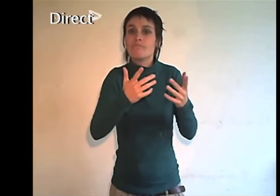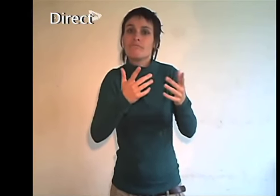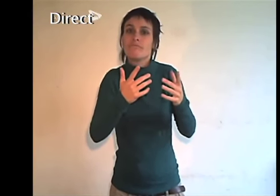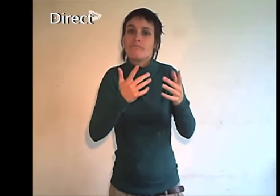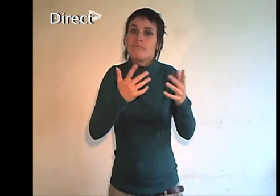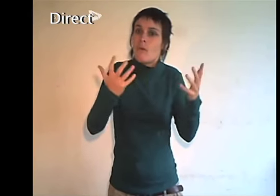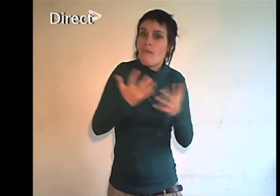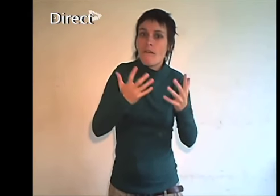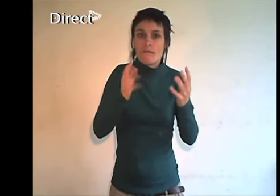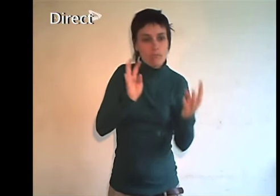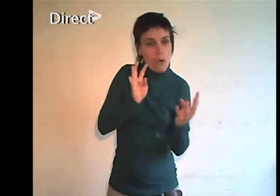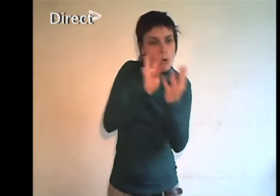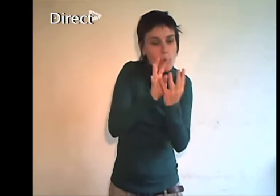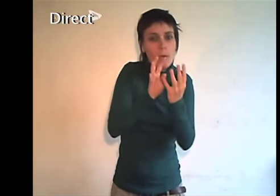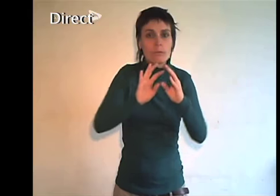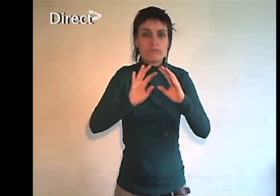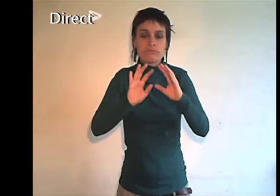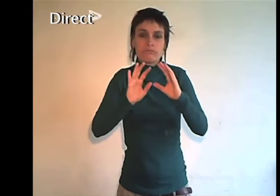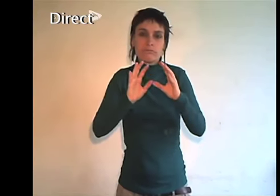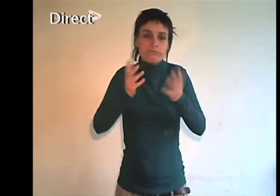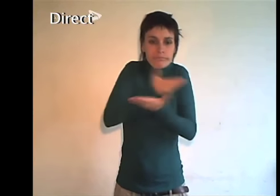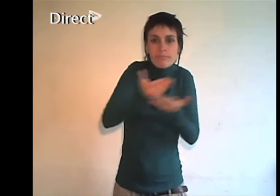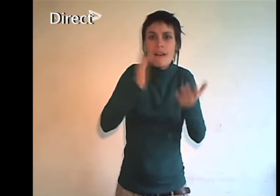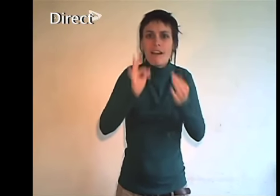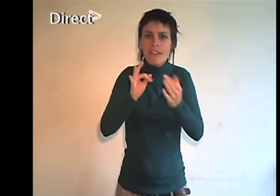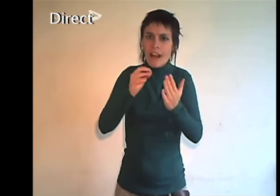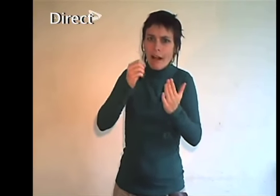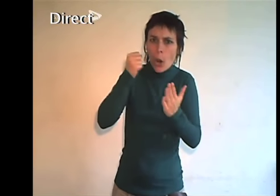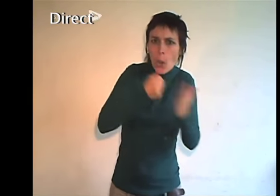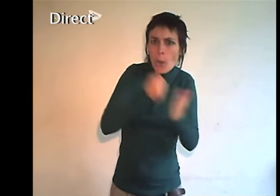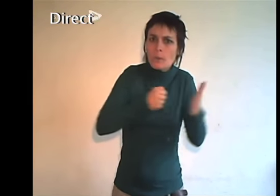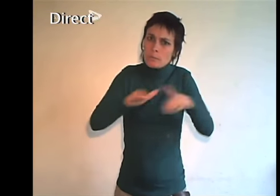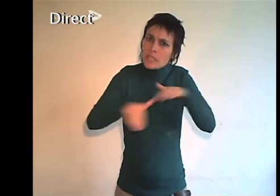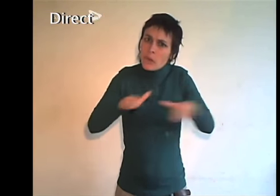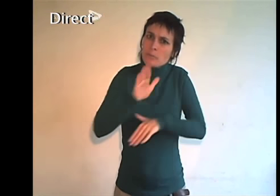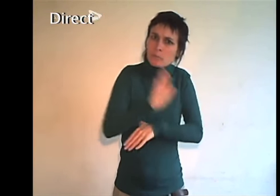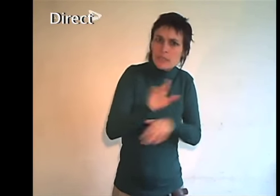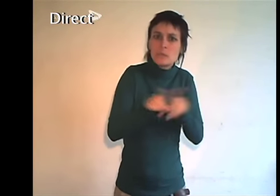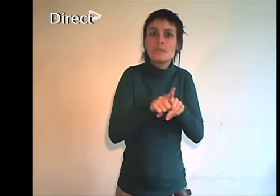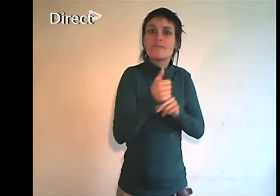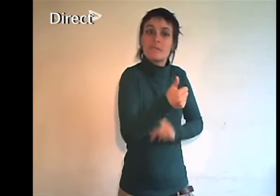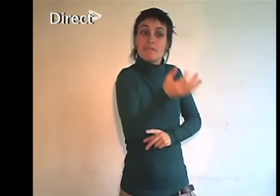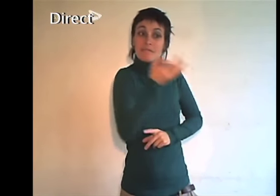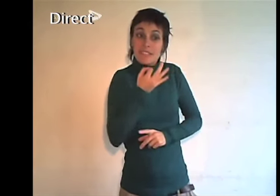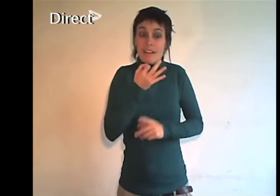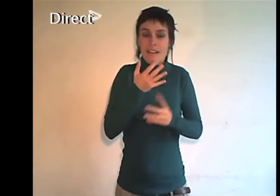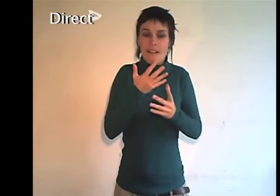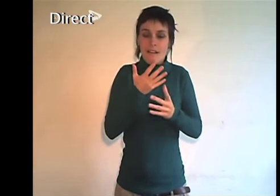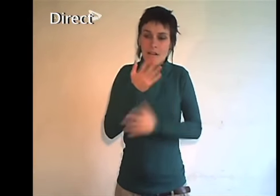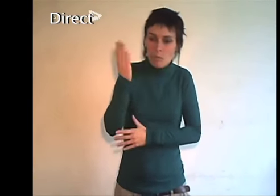recherche peut-être de rencontres sur les moyens de lutter, peut-être aussi un moyen d'enrichir ce que vous